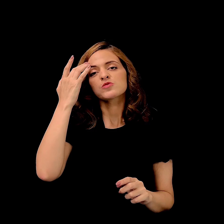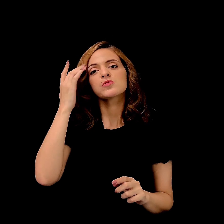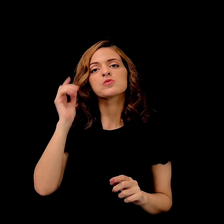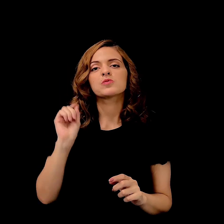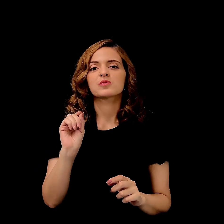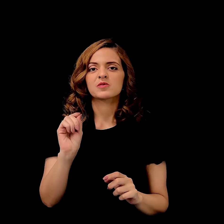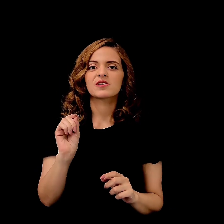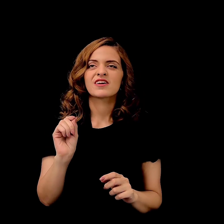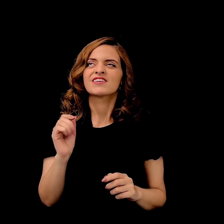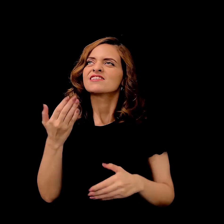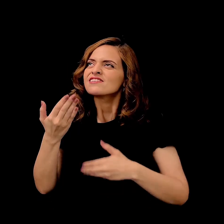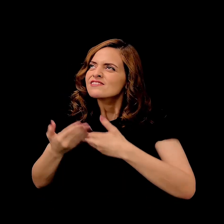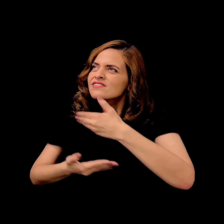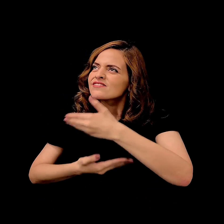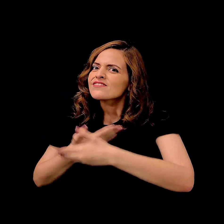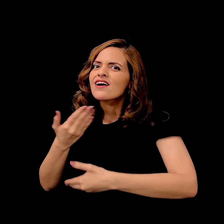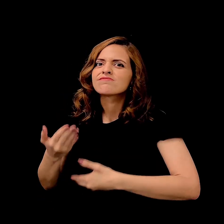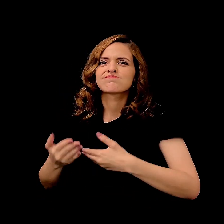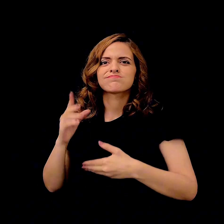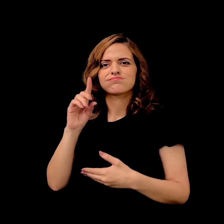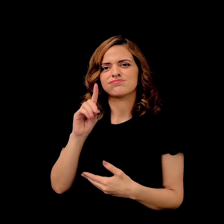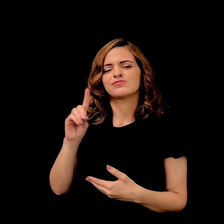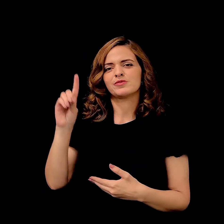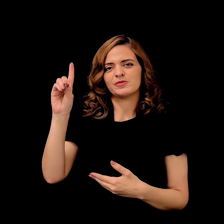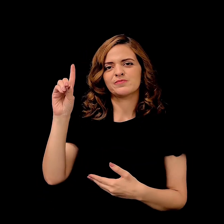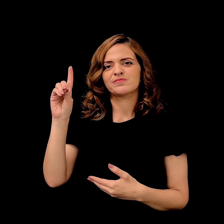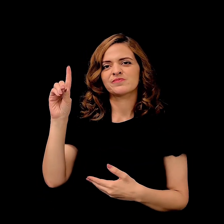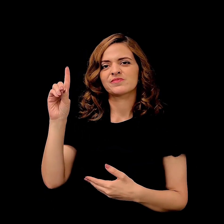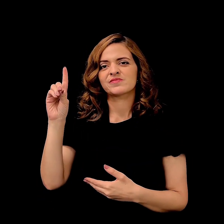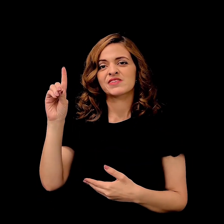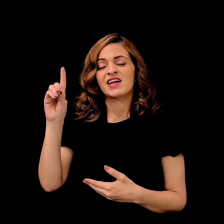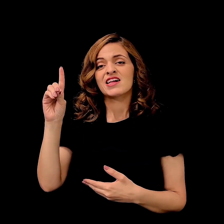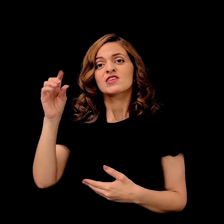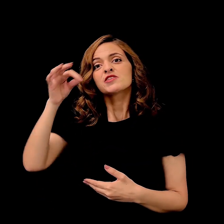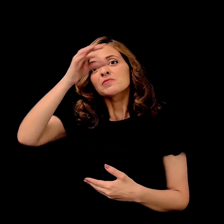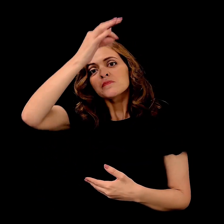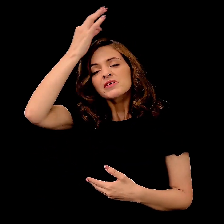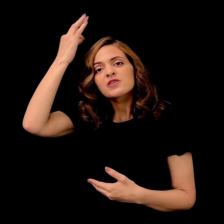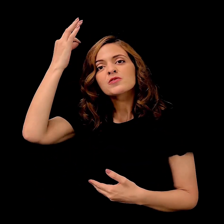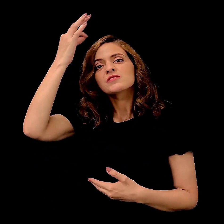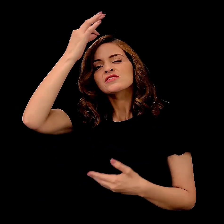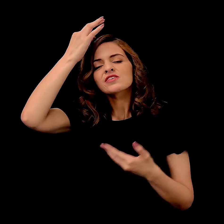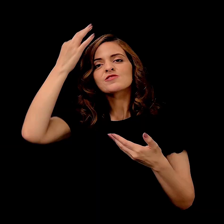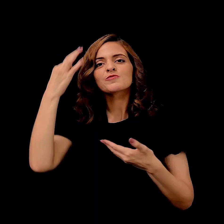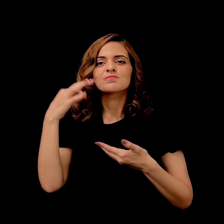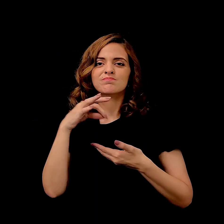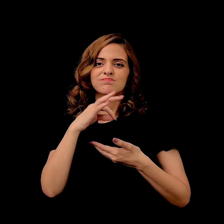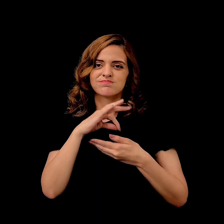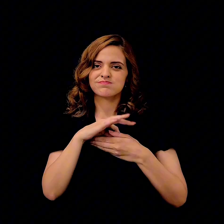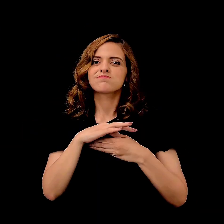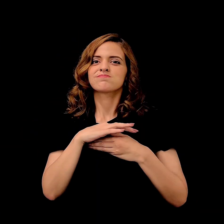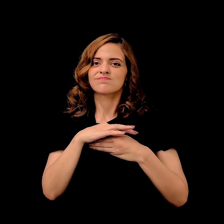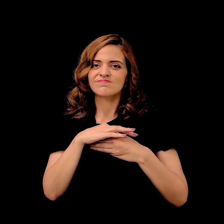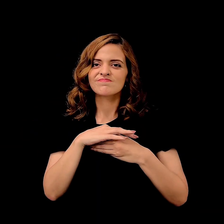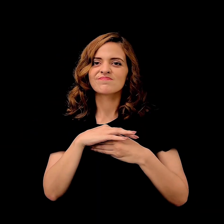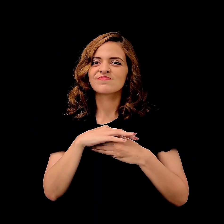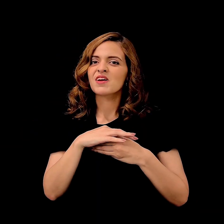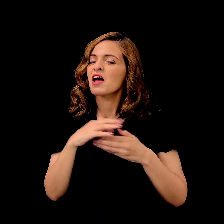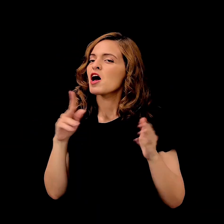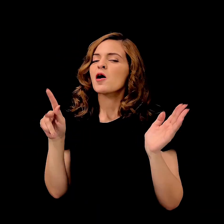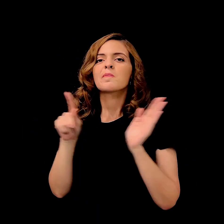é de Deus, quando ela tem o Espírito Santo, né? O Espírito Santo é o Espírito